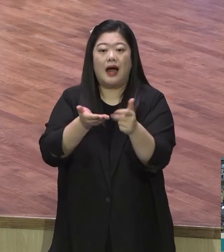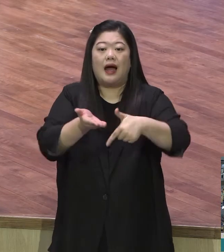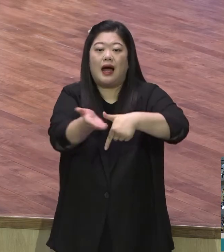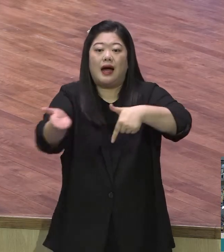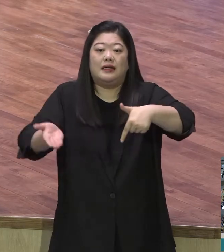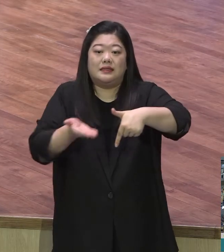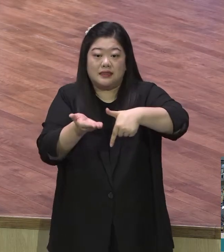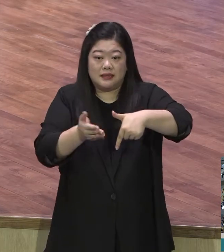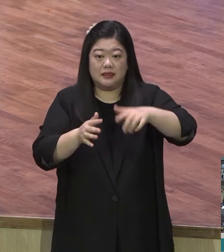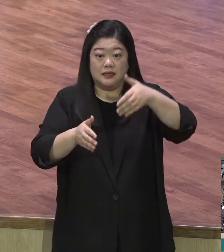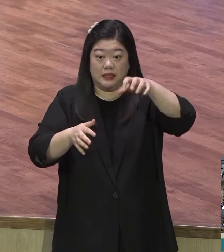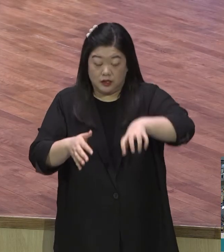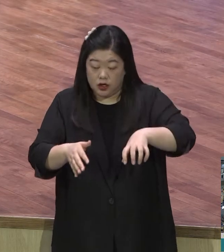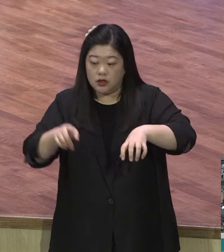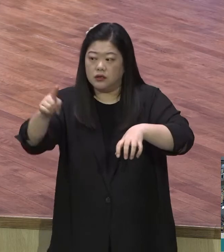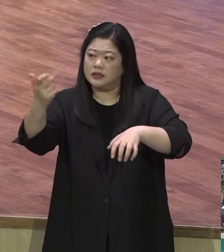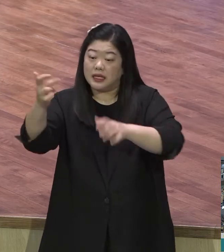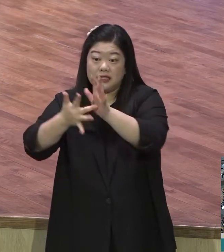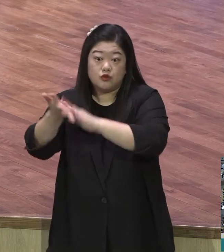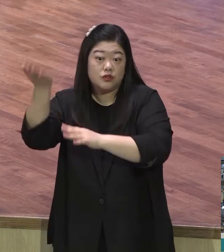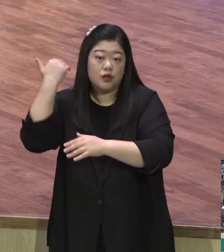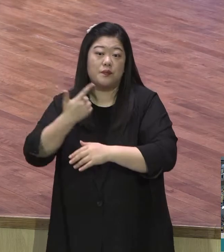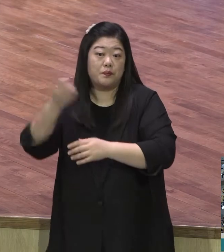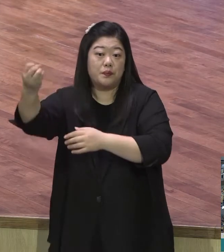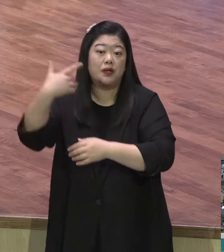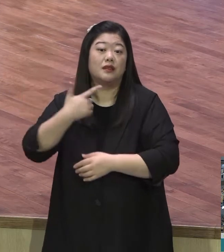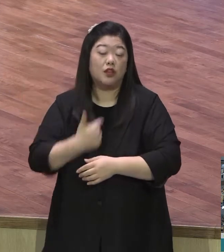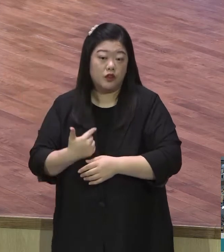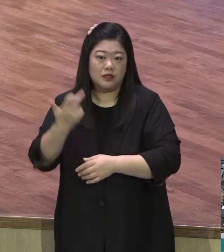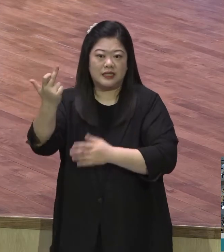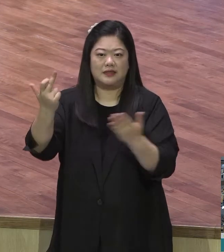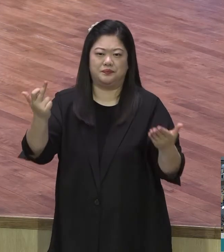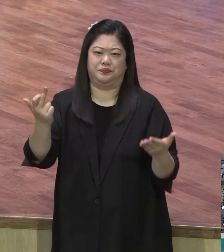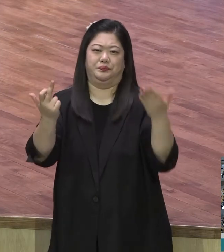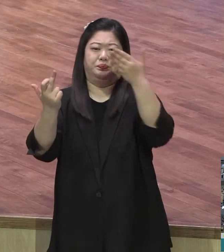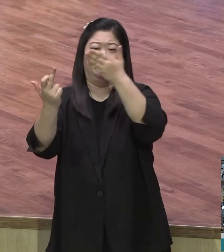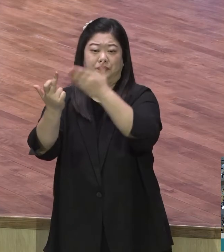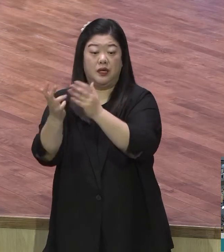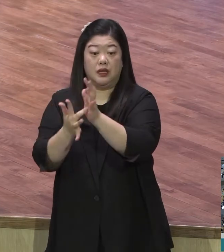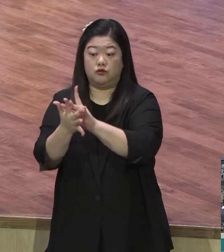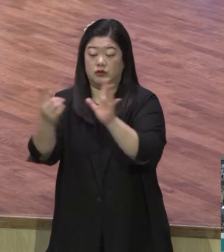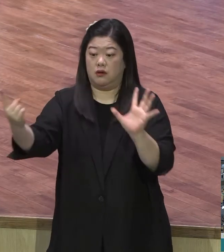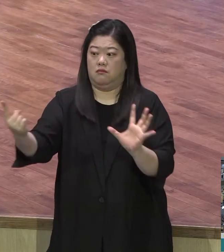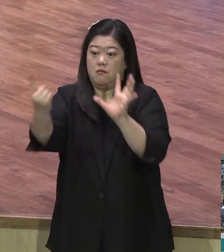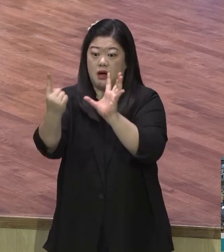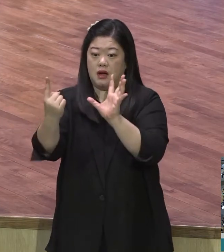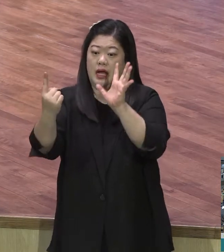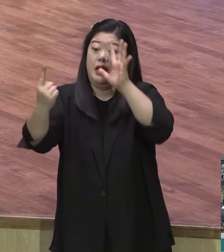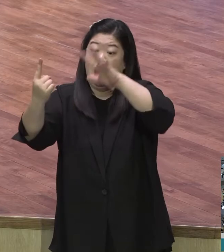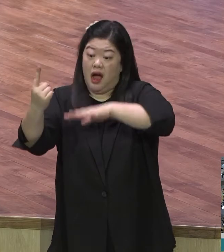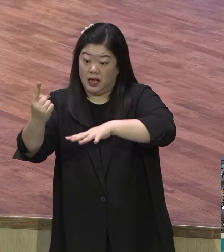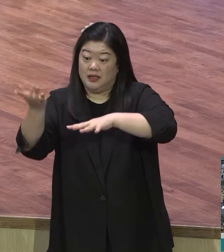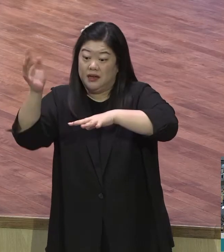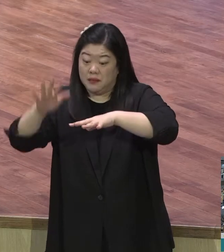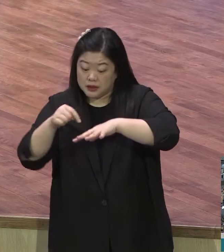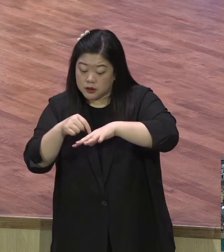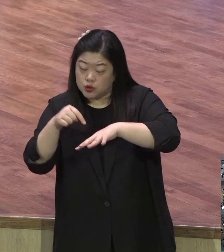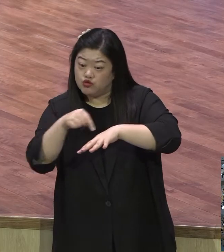지시하신 산에 이르러 예수를 비었고 경비하나 아직도 의심하는 사람이 있더라